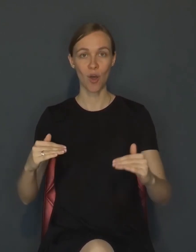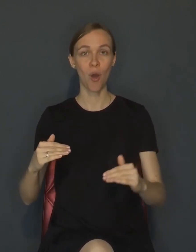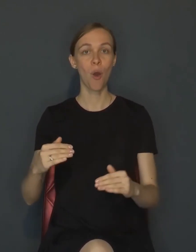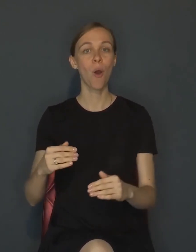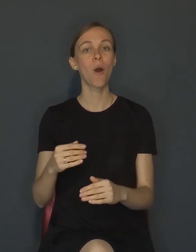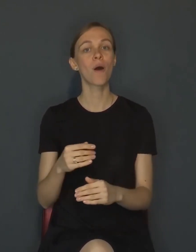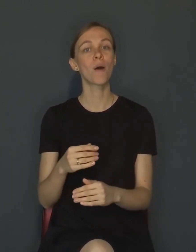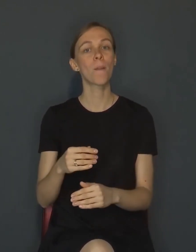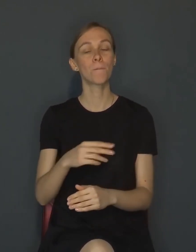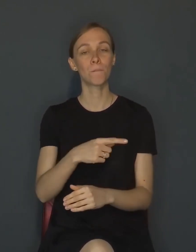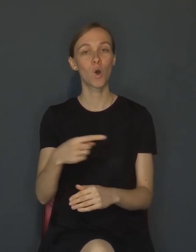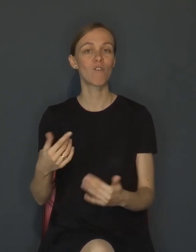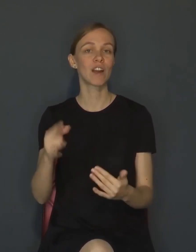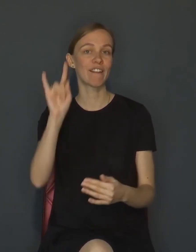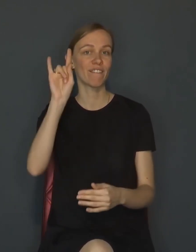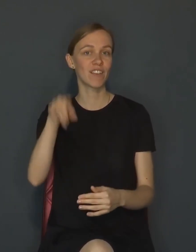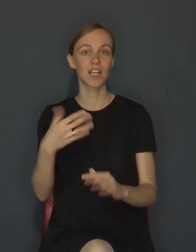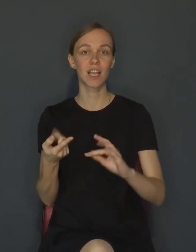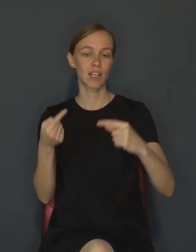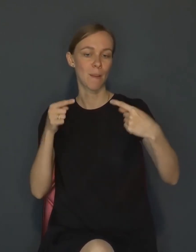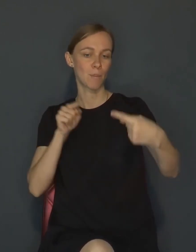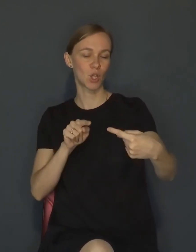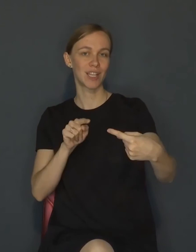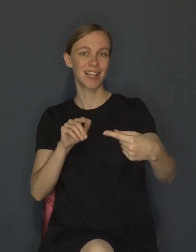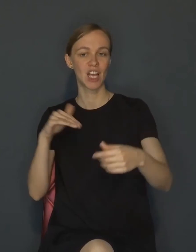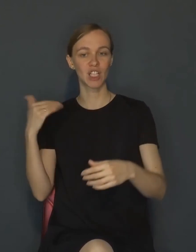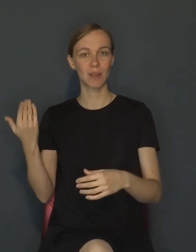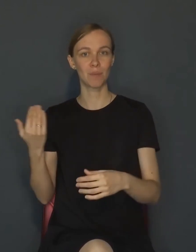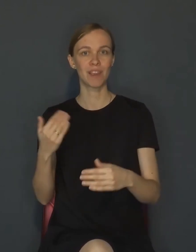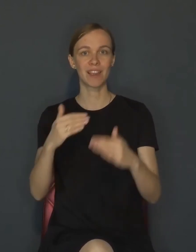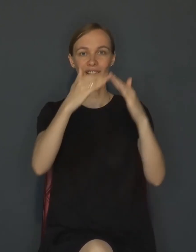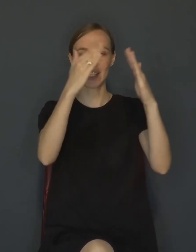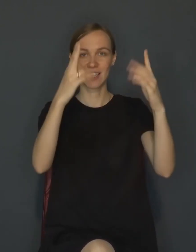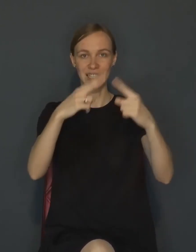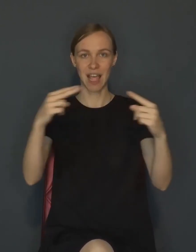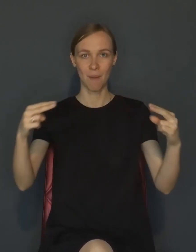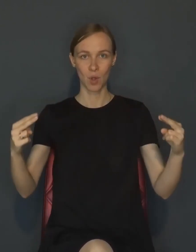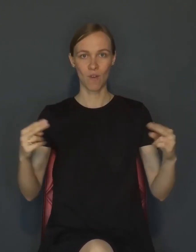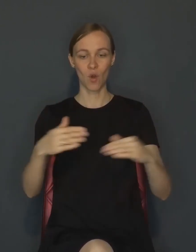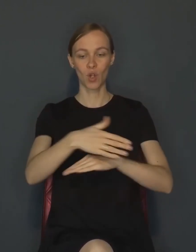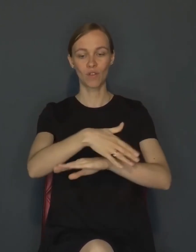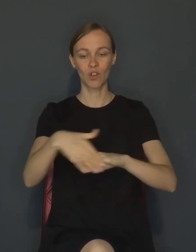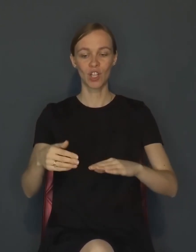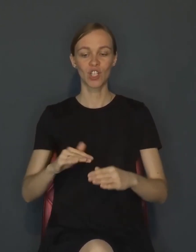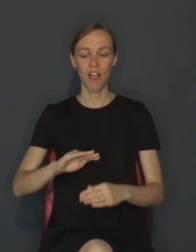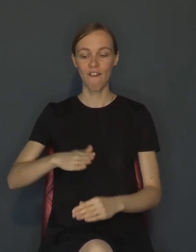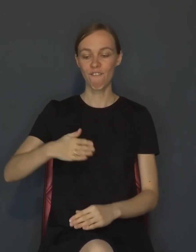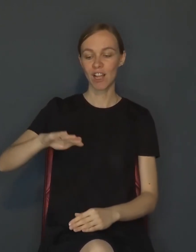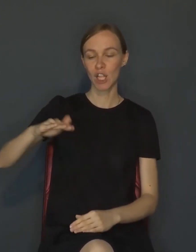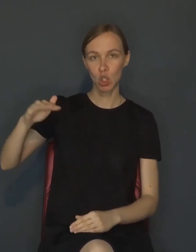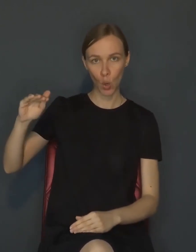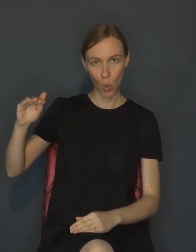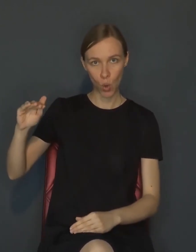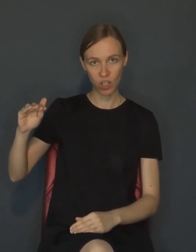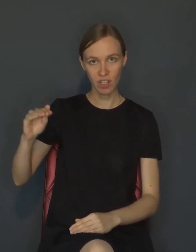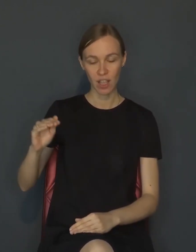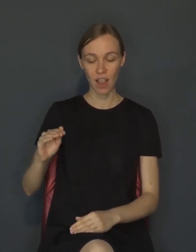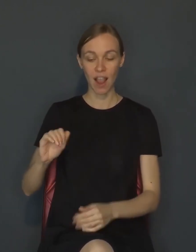на протилежний бік від замкового дворища, вели сходи, вимощені кам'яними